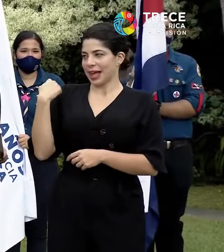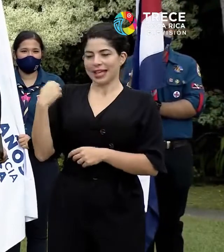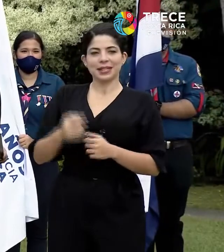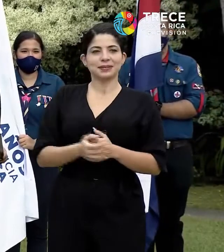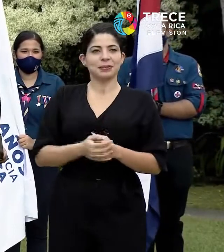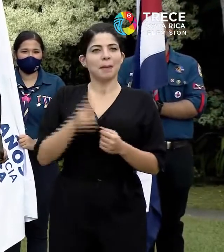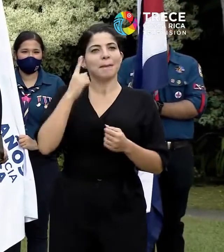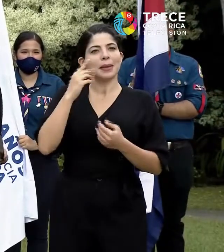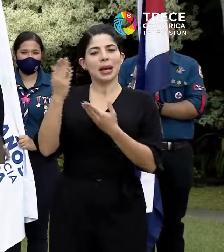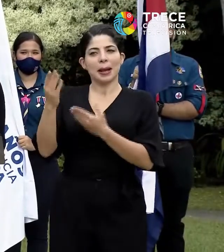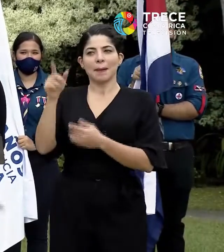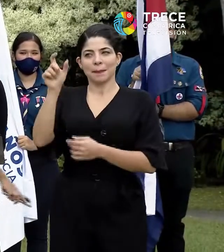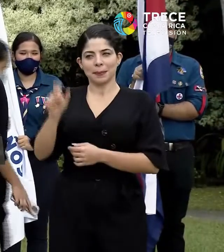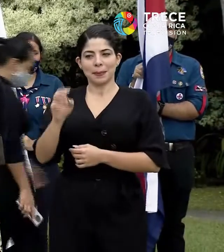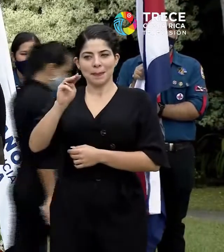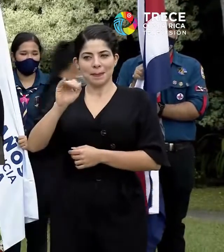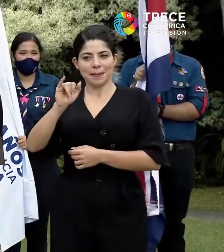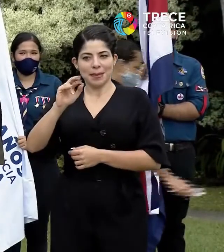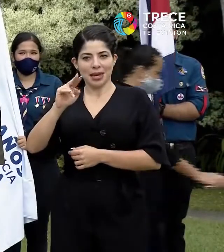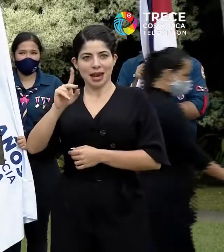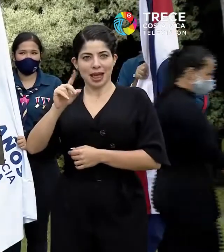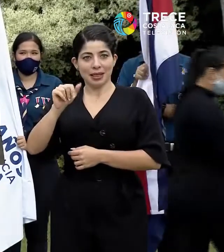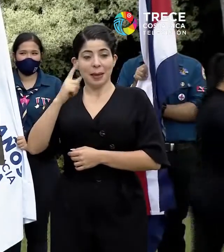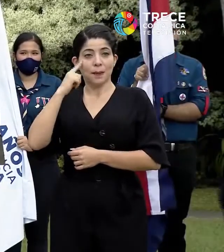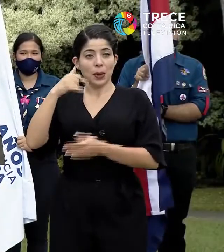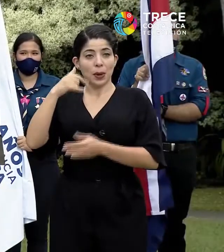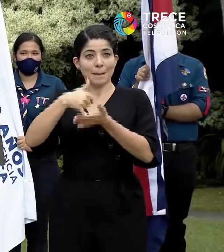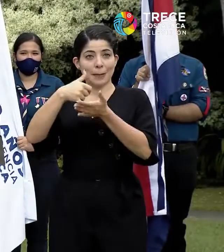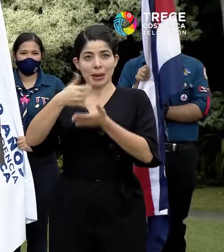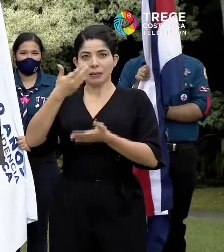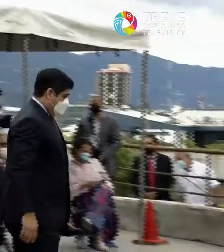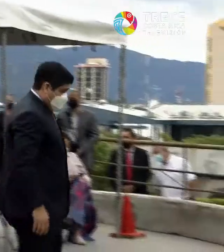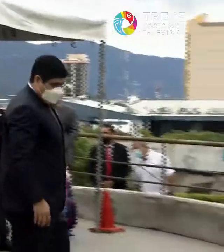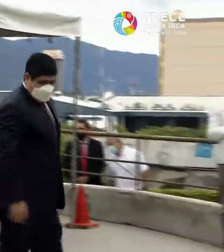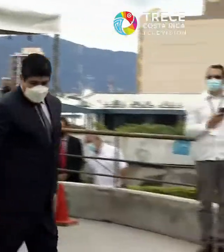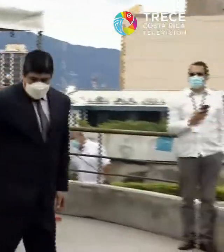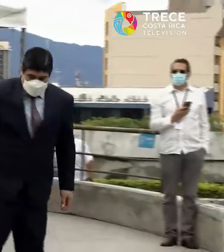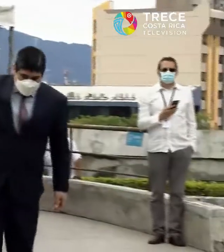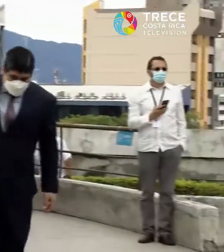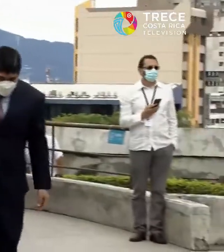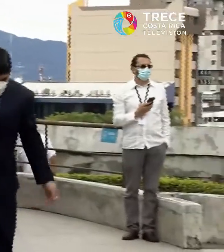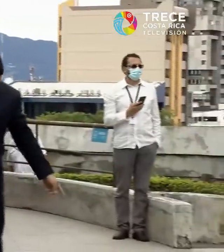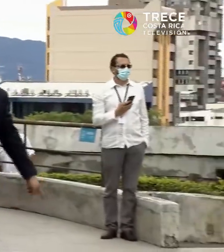a Miranda, dado que la premiación ya se había realizado días atrás.